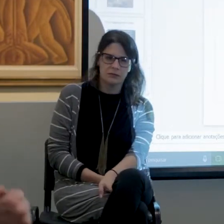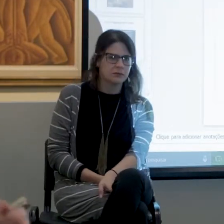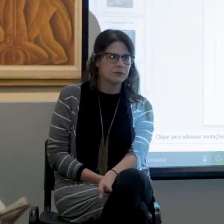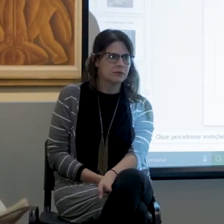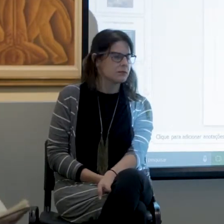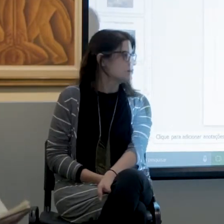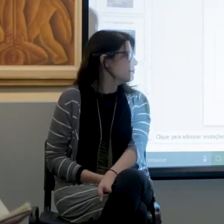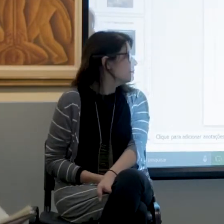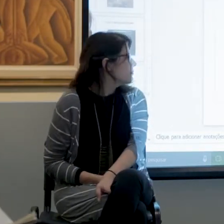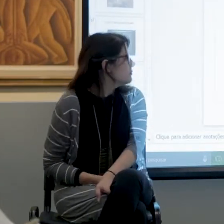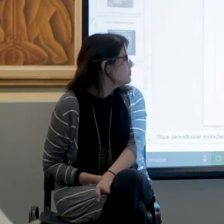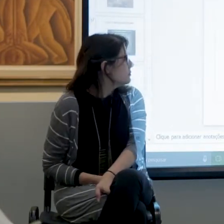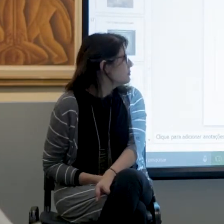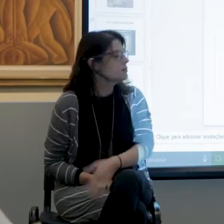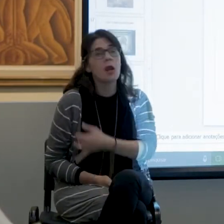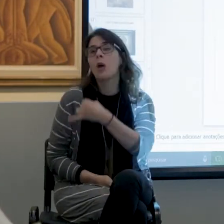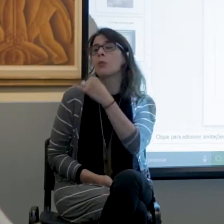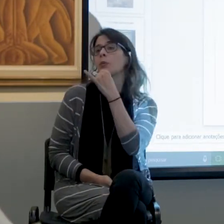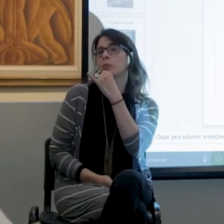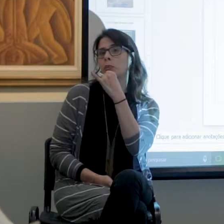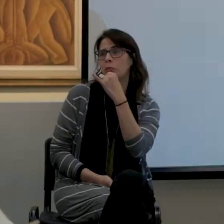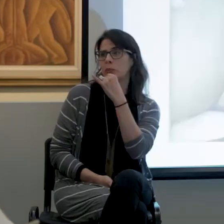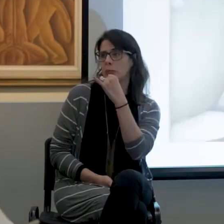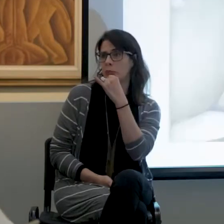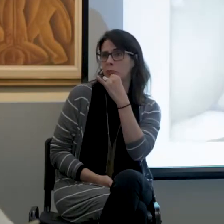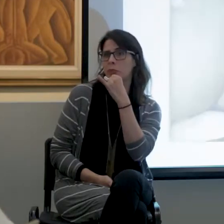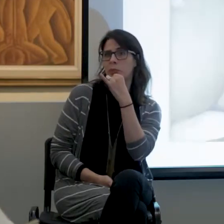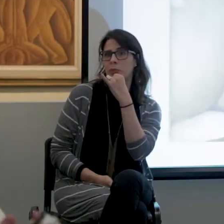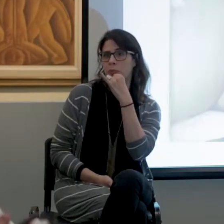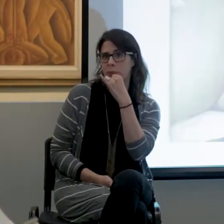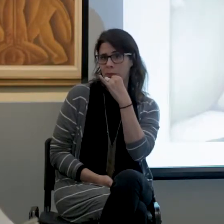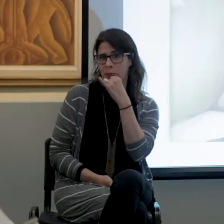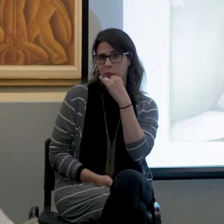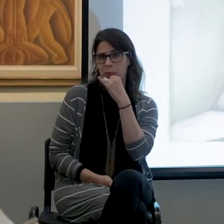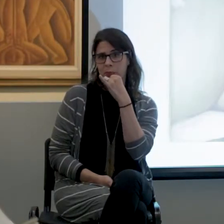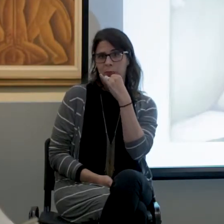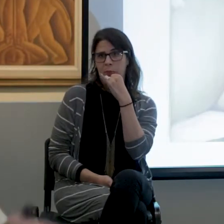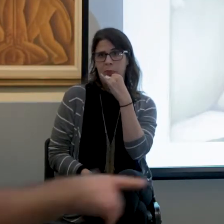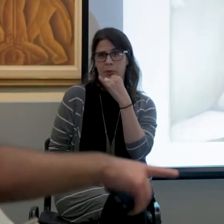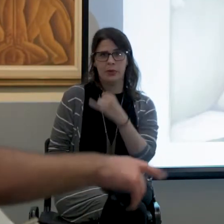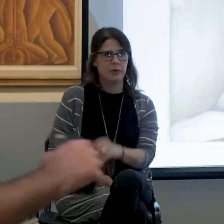Por exemplo, aumenta aí. Vamos dar um...